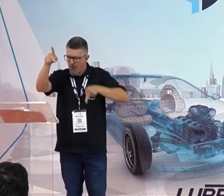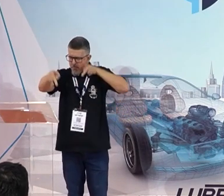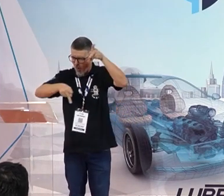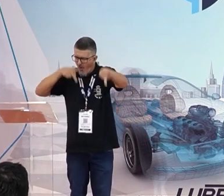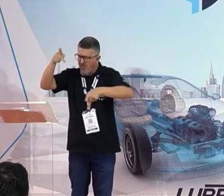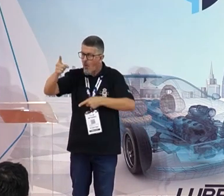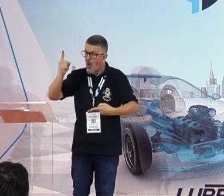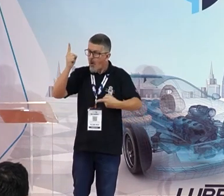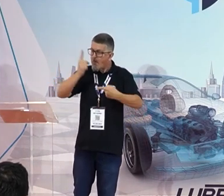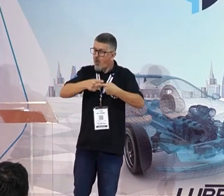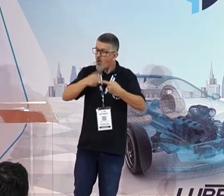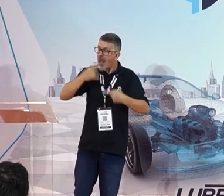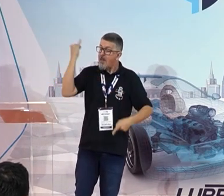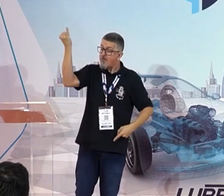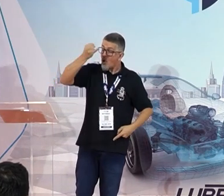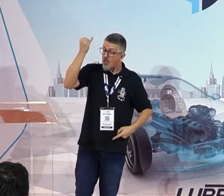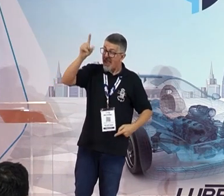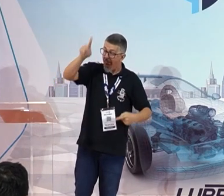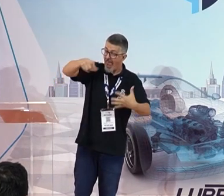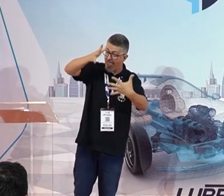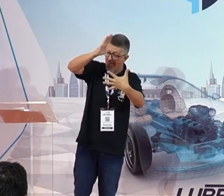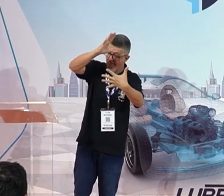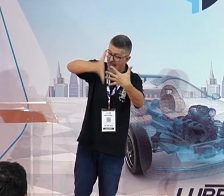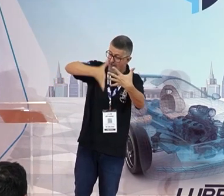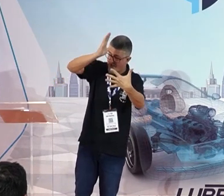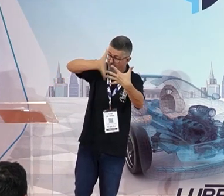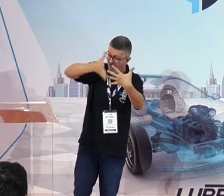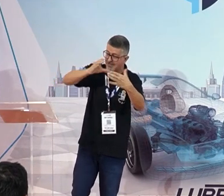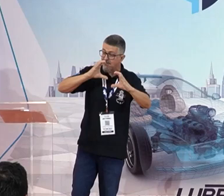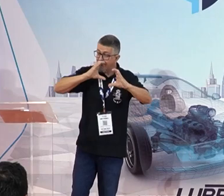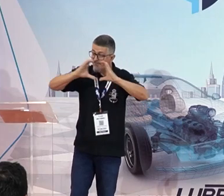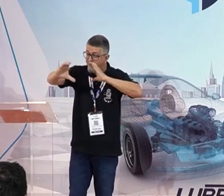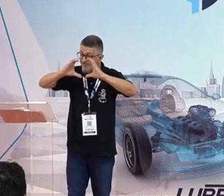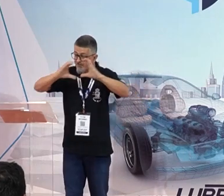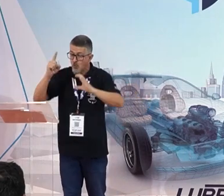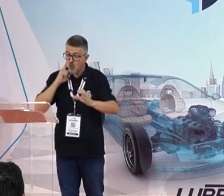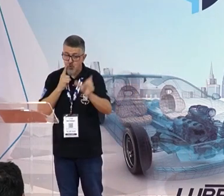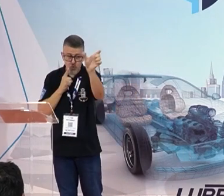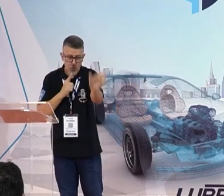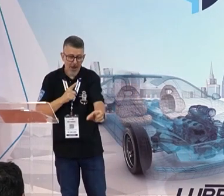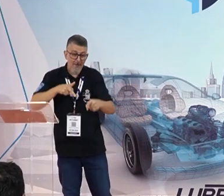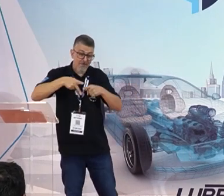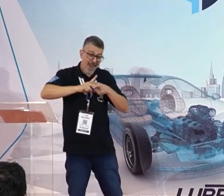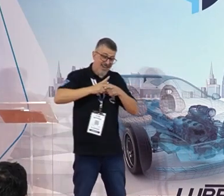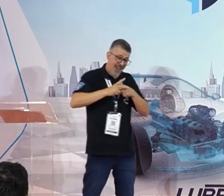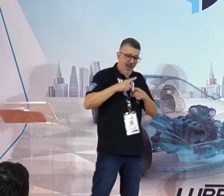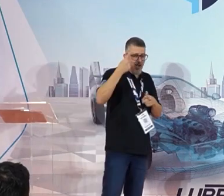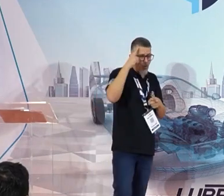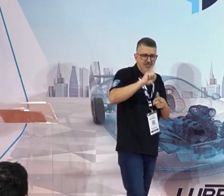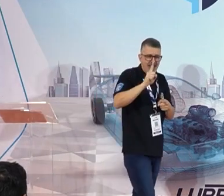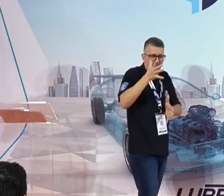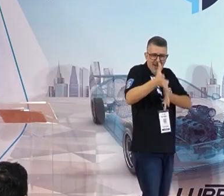podem ter um olhar de lembrança agora para que essas oficinas